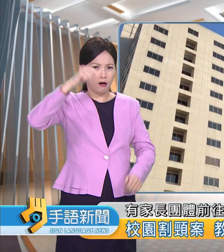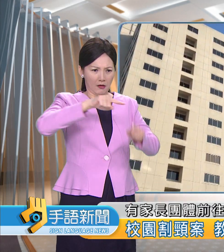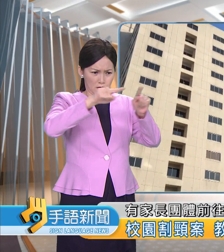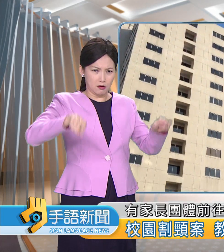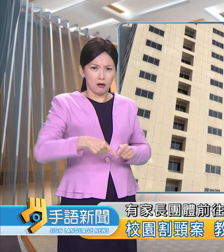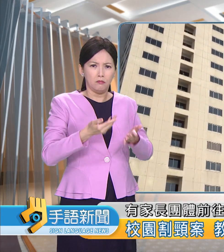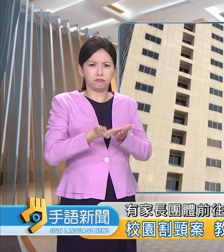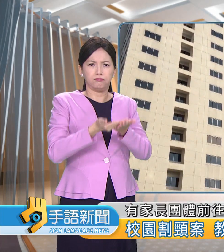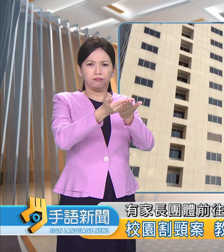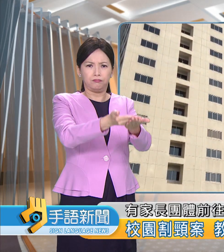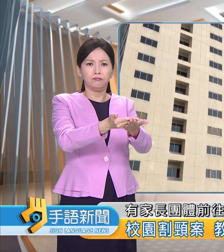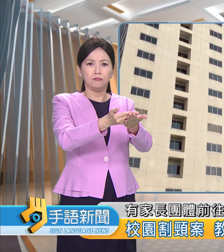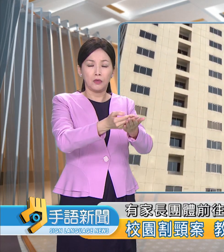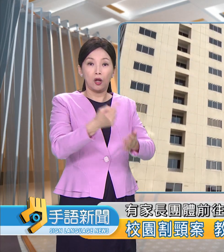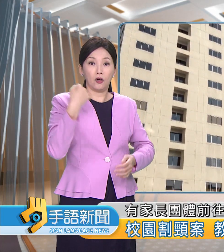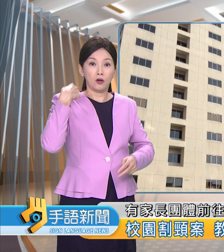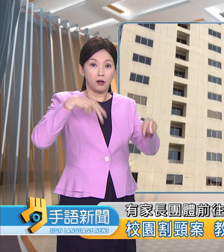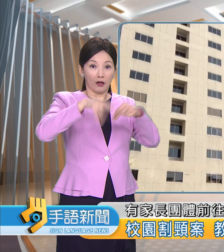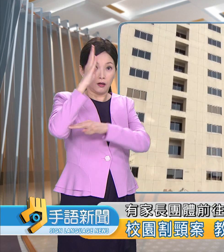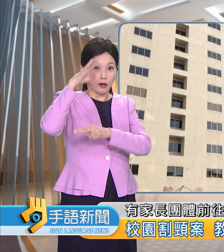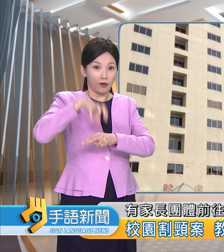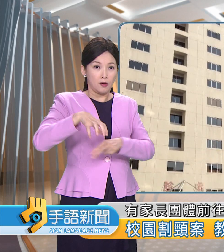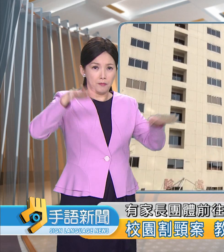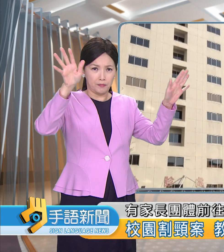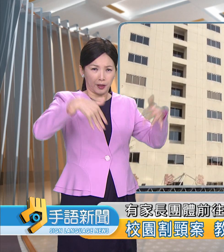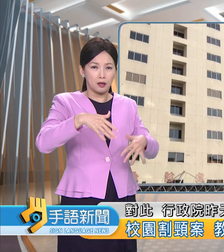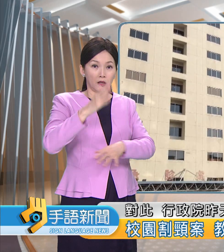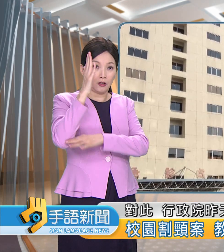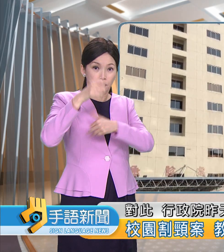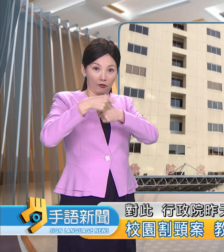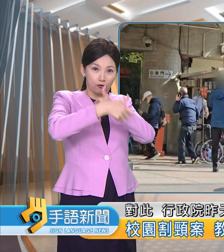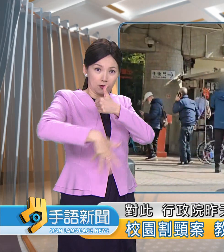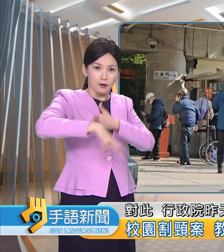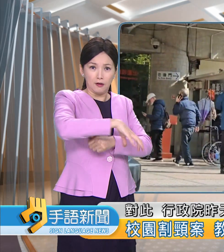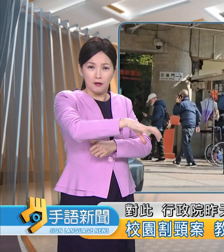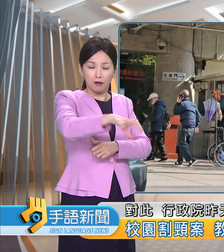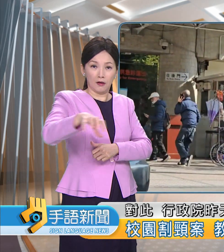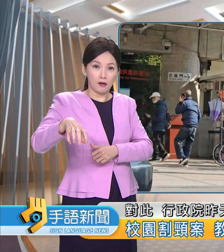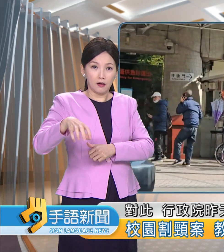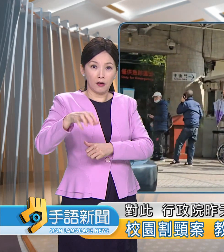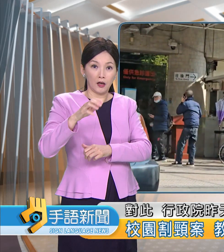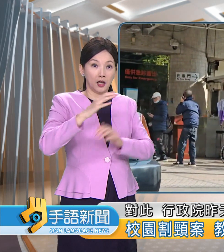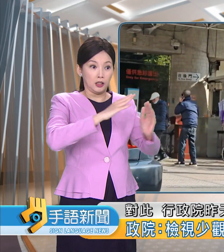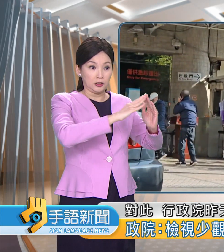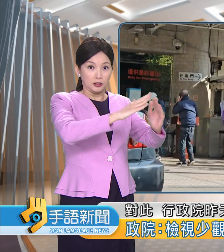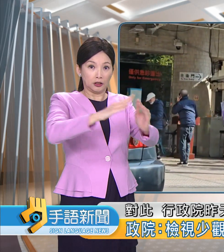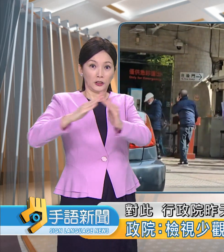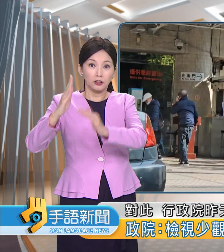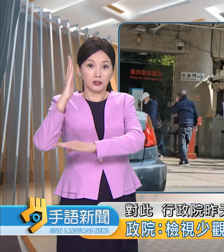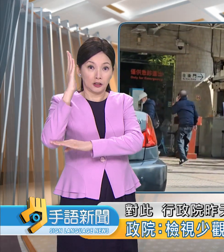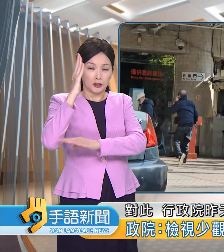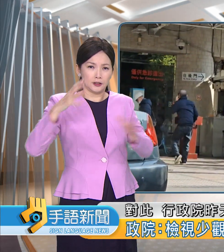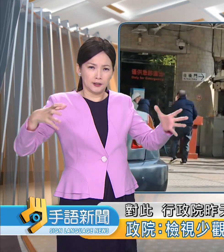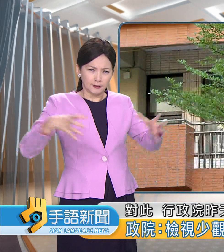递交抗议书。而对此，行政院在昨天召开了校园安全会